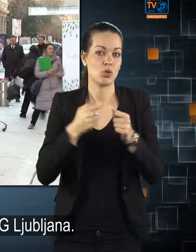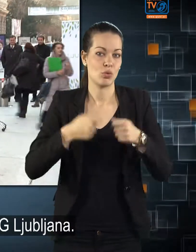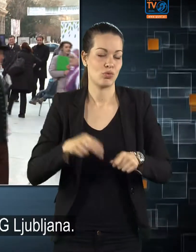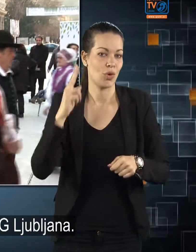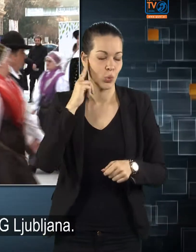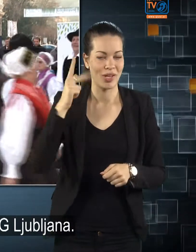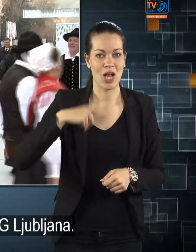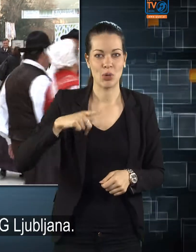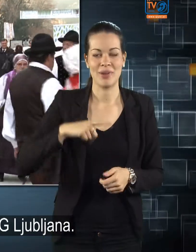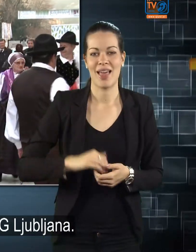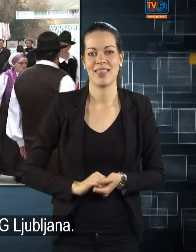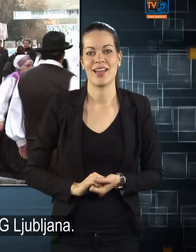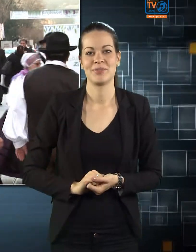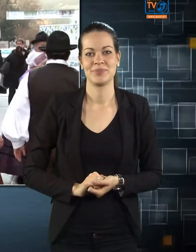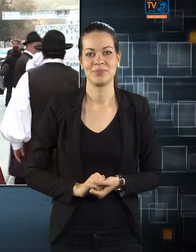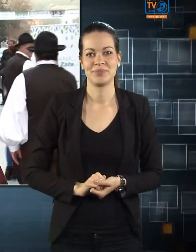Ljubljana.